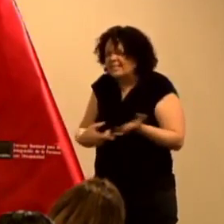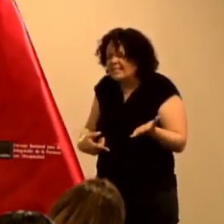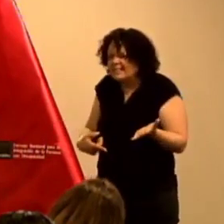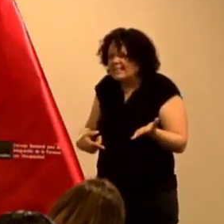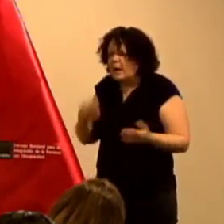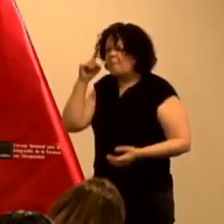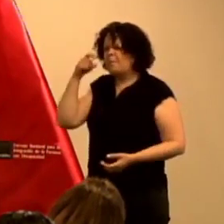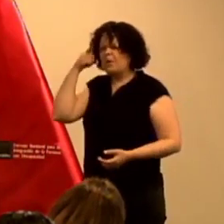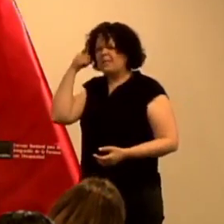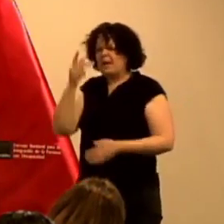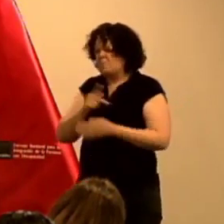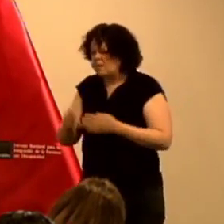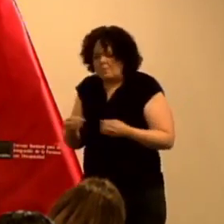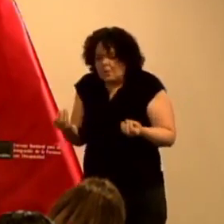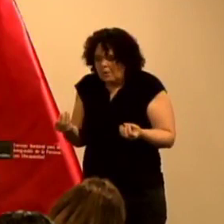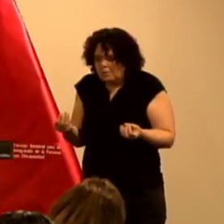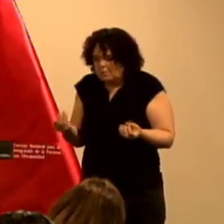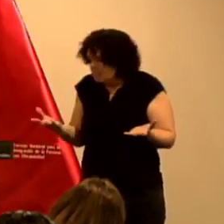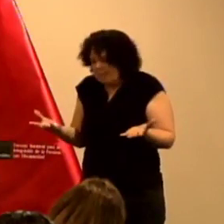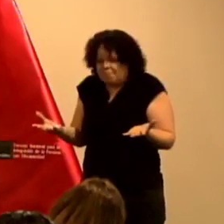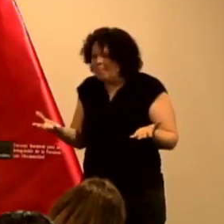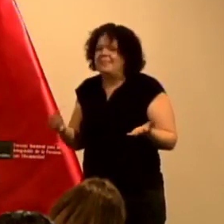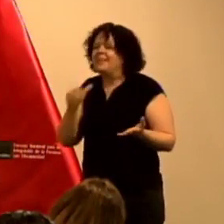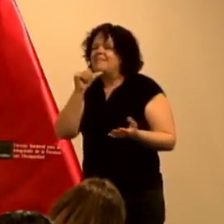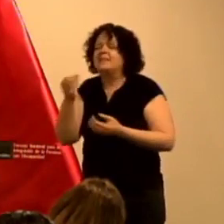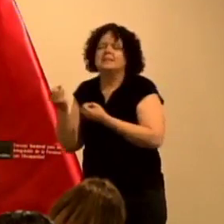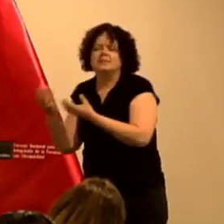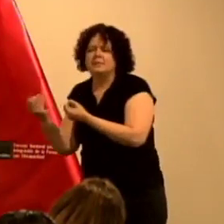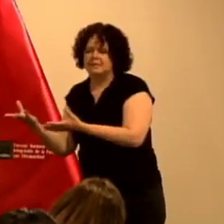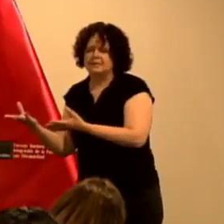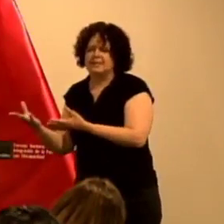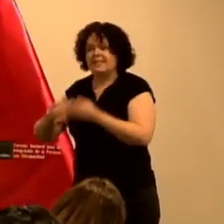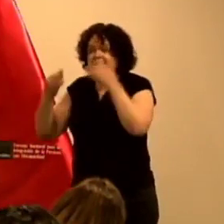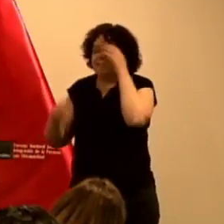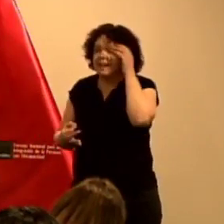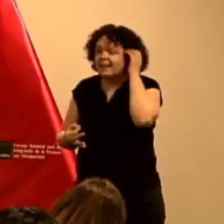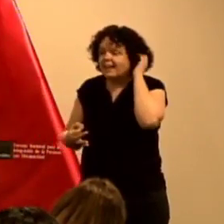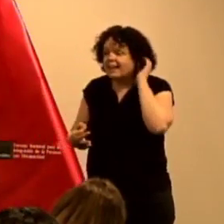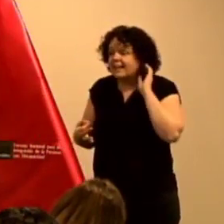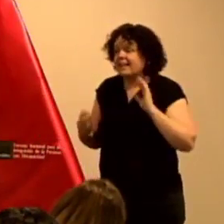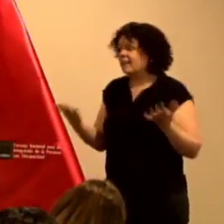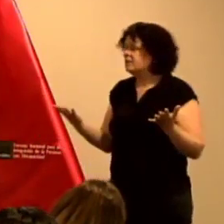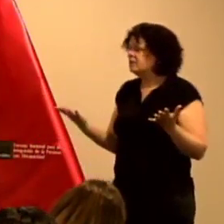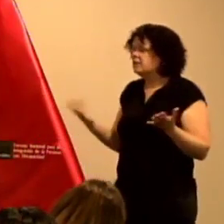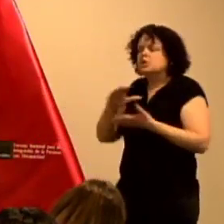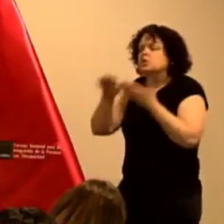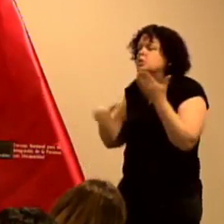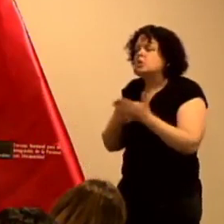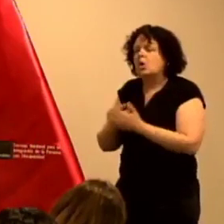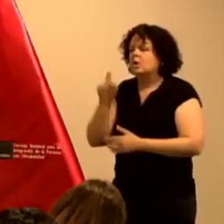implementar políticas porque no podríamos justificar con la información. Y la gestión pública se mide por indicadores, data.